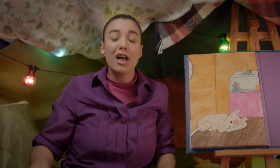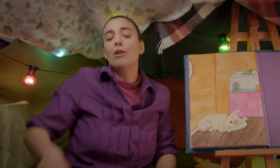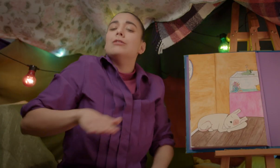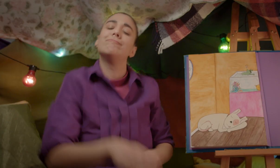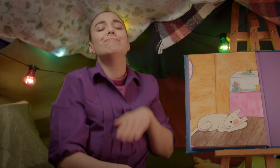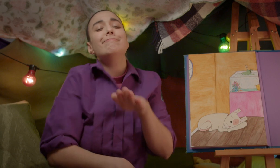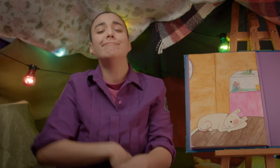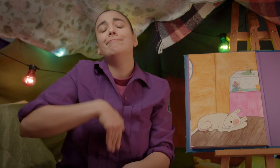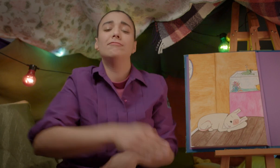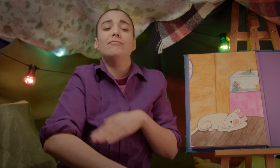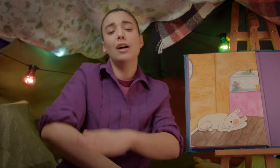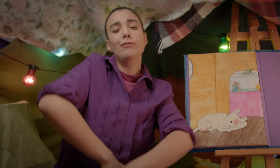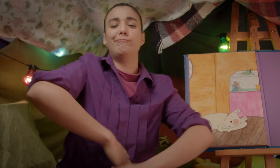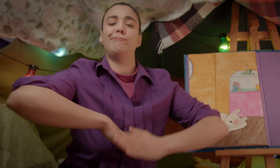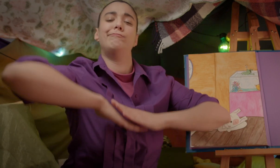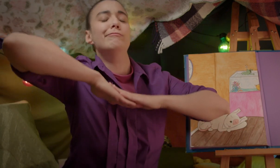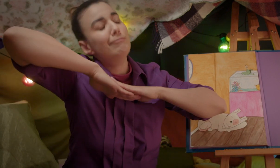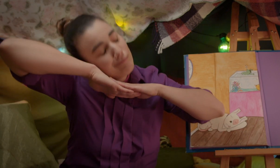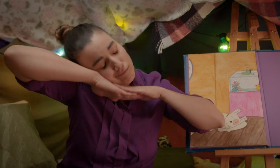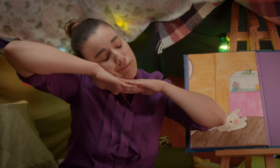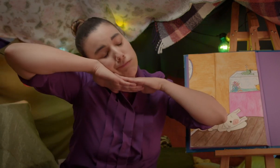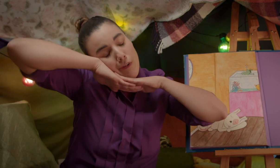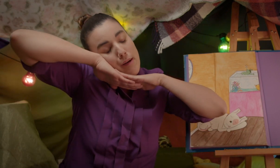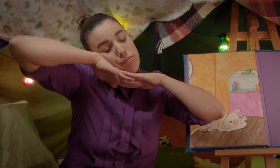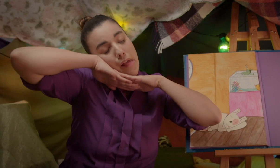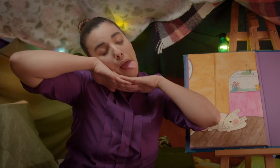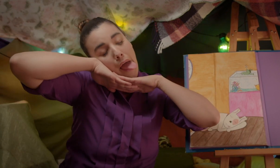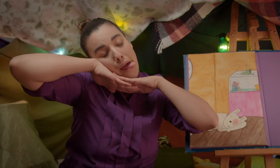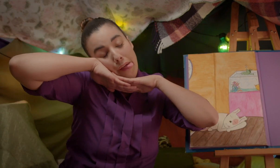Hunden tassade tillbaka till sin plats och fortsatte att sova gott.